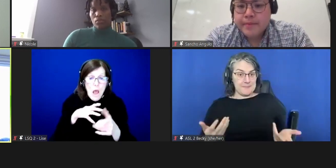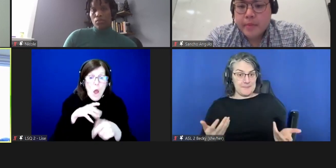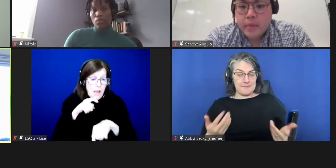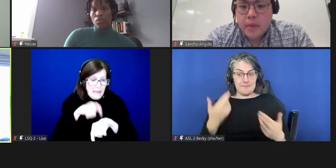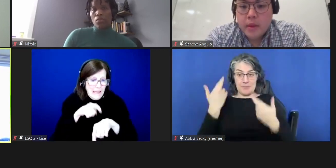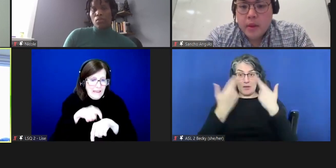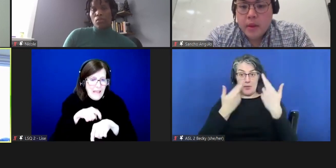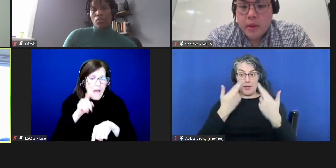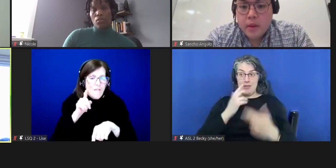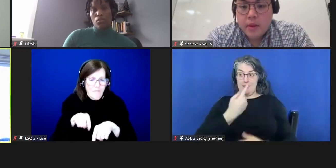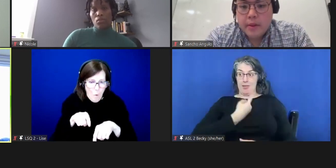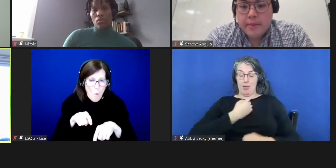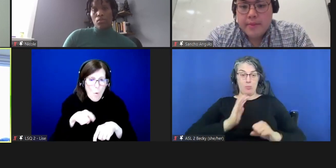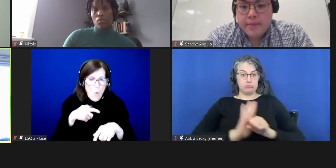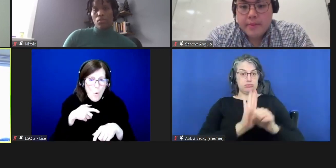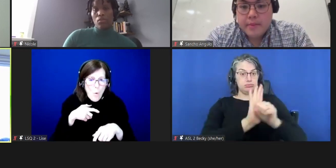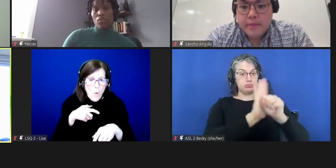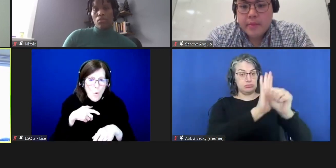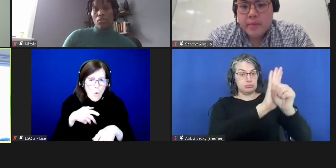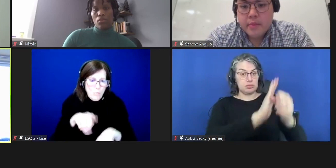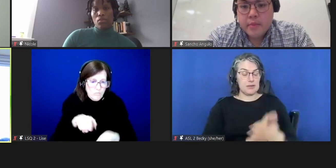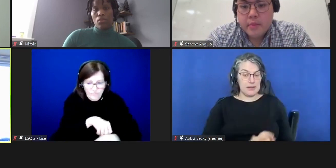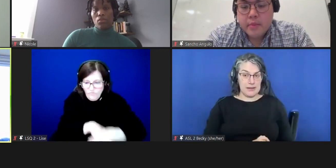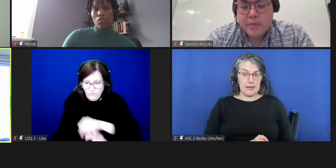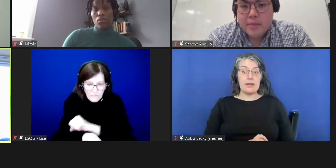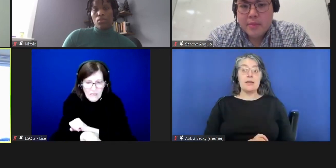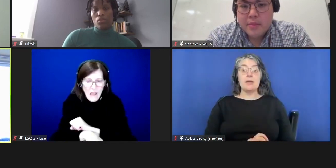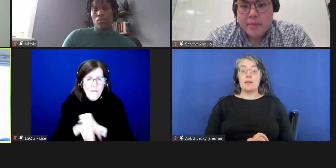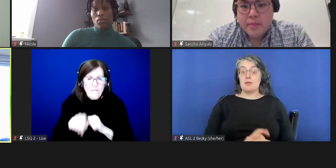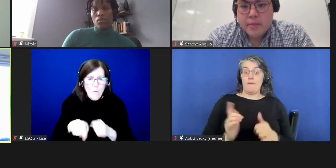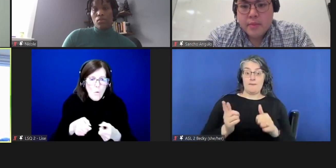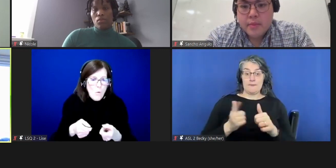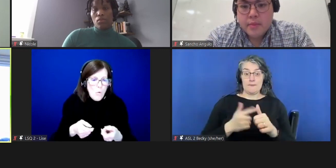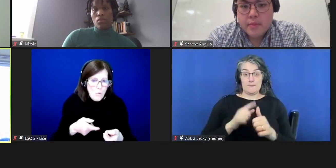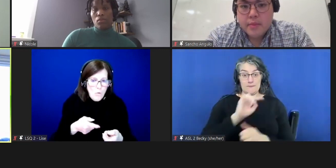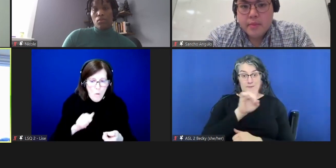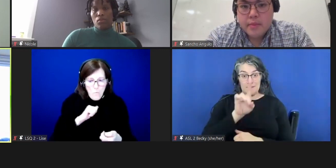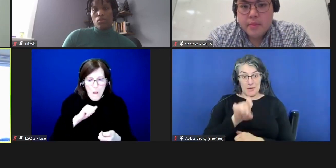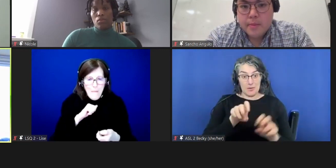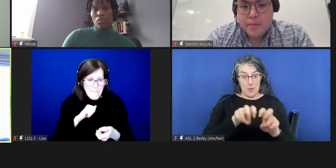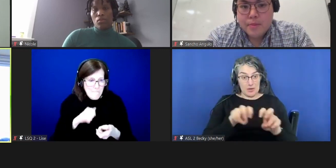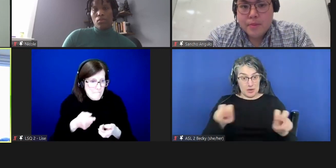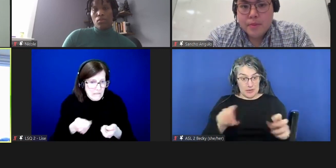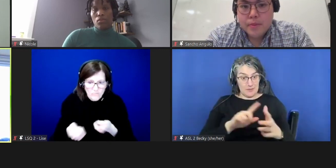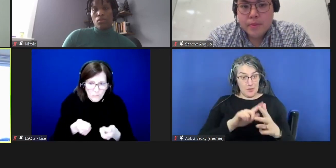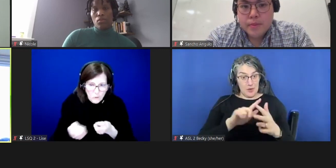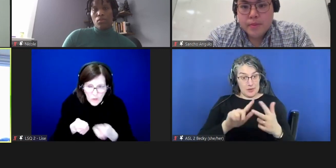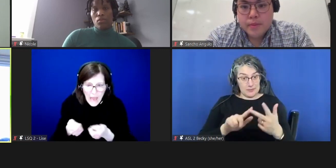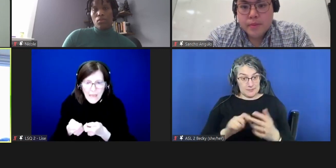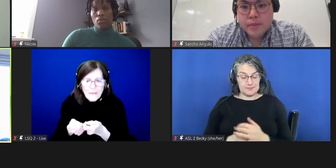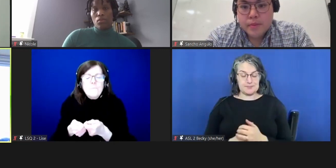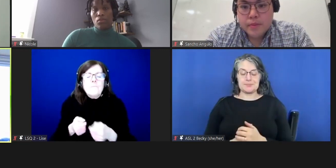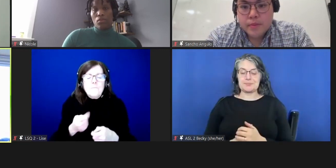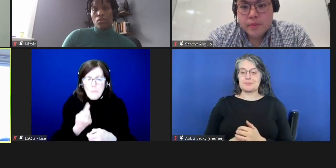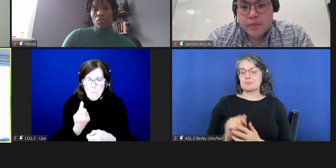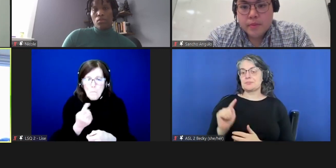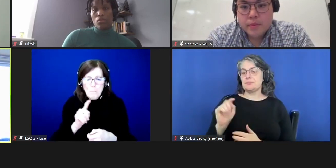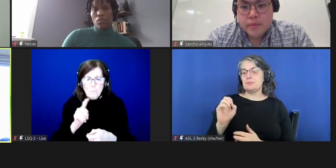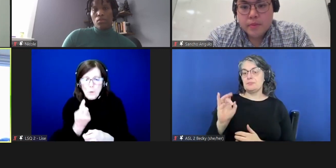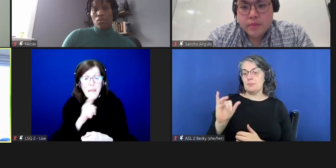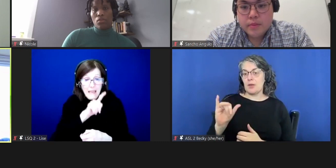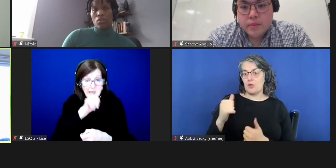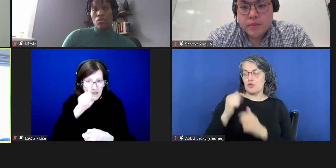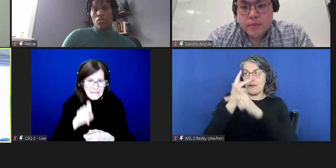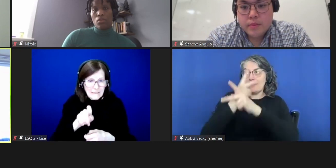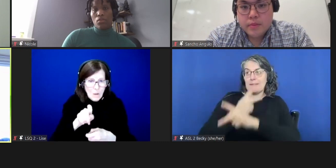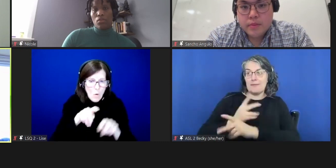dépasser. Il fallait que je me pilote moi-même. Et la première question que je pose aux panélistes en lieu et place de Tony,